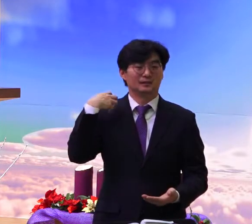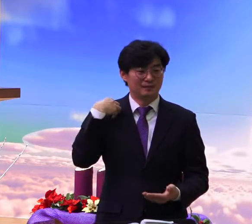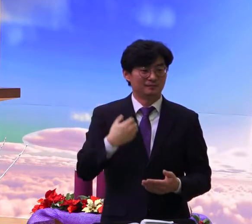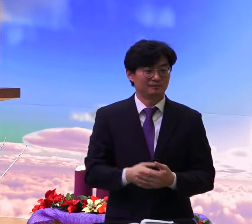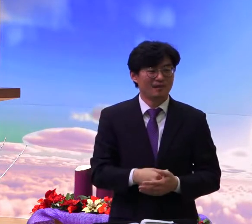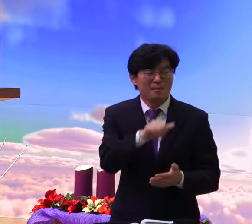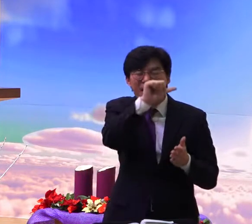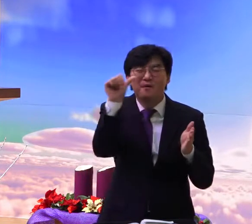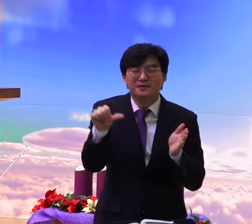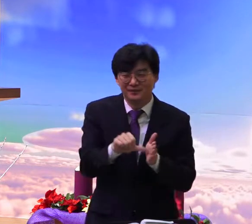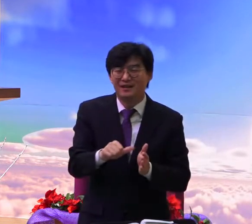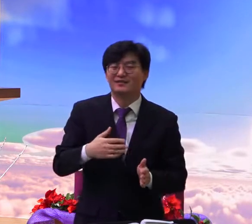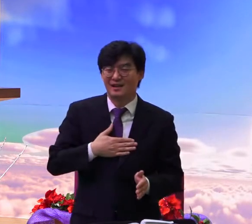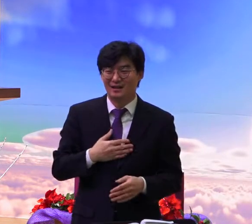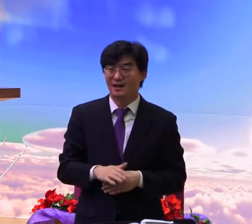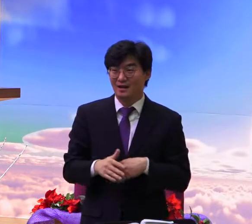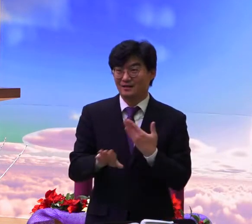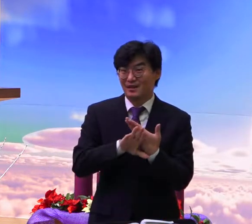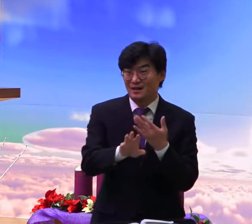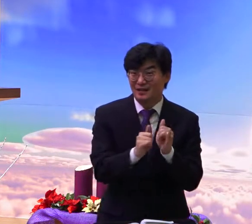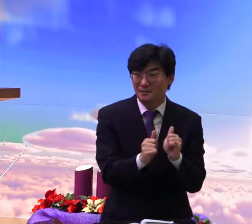힘들고 남이 하기 싫어하는 일을 하는지